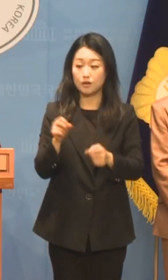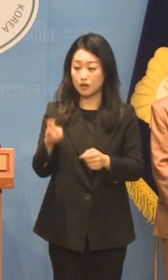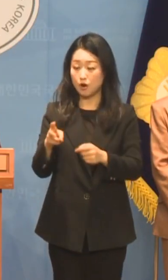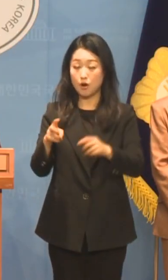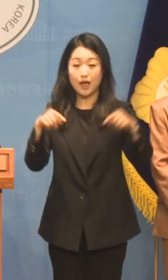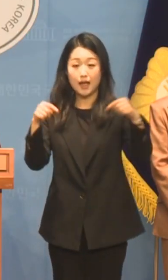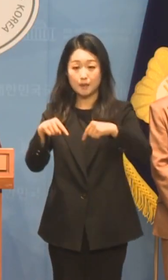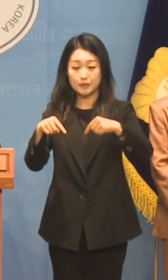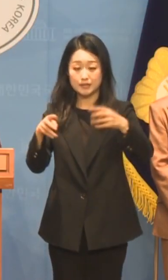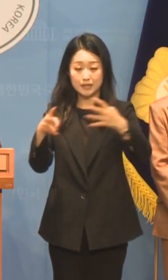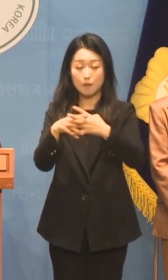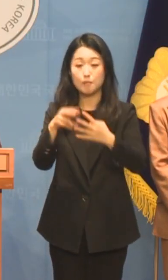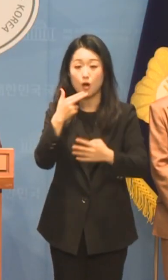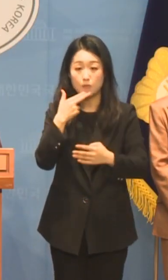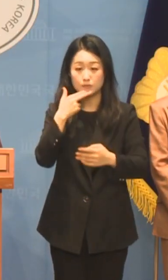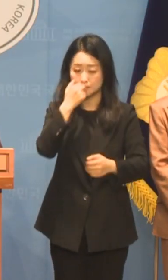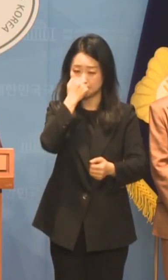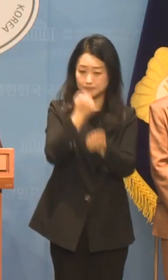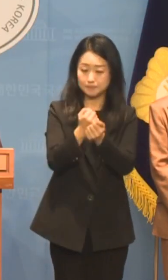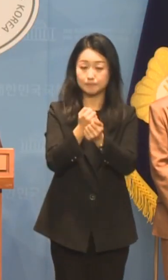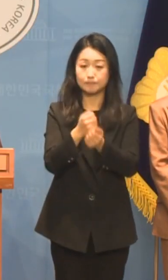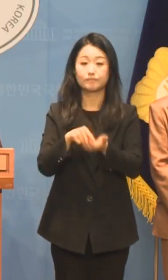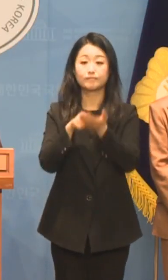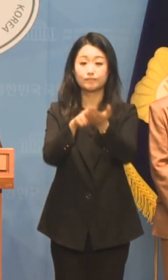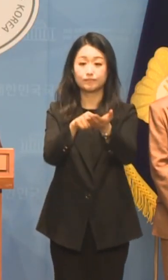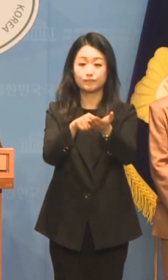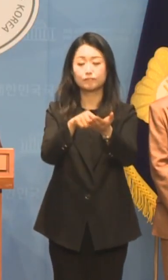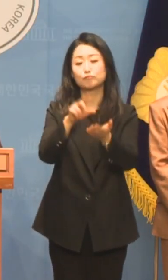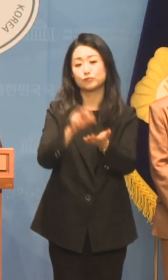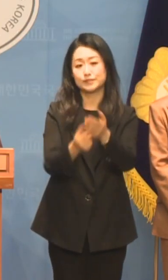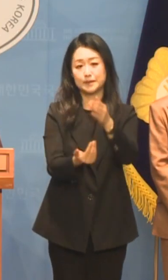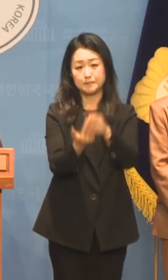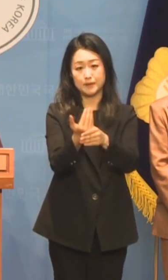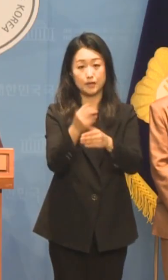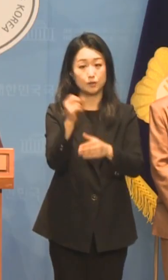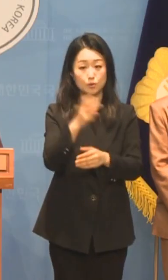합의와 타협 없이 의사 일정을 일방적으로 강행함은 물론